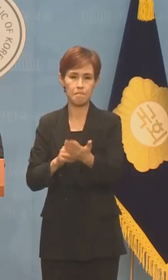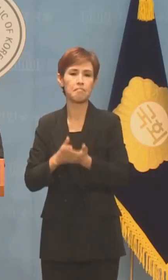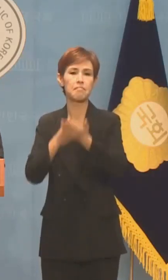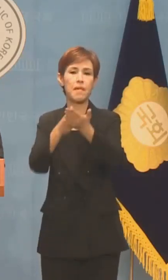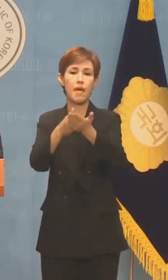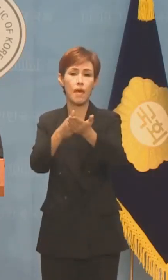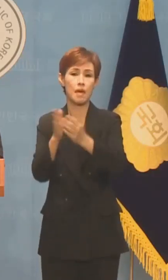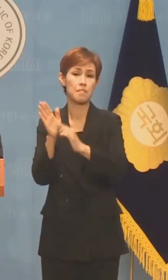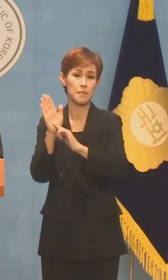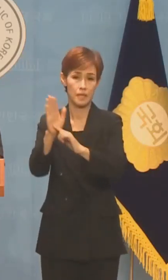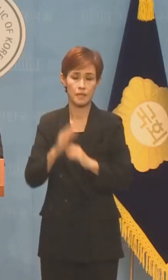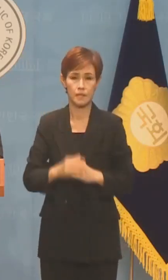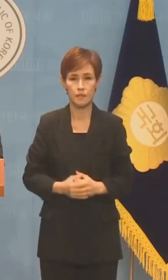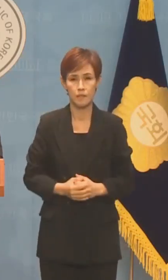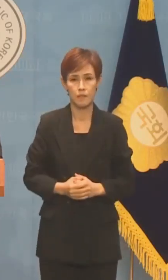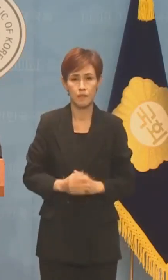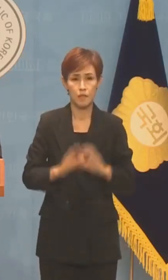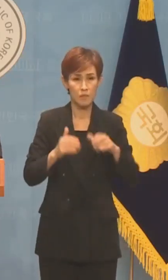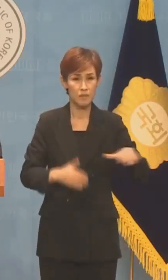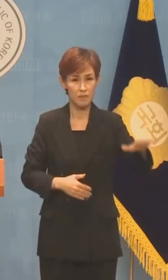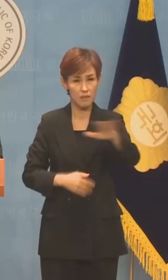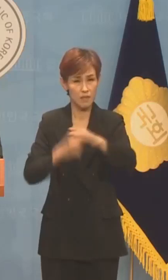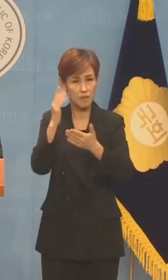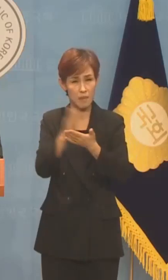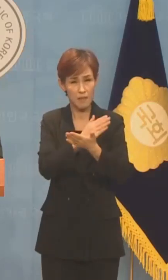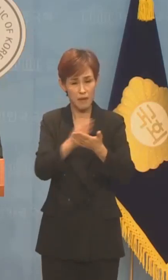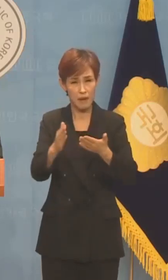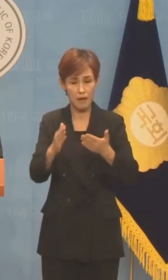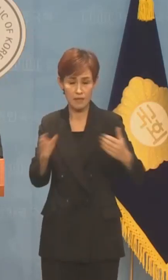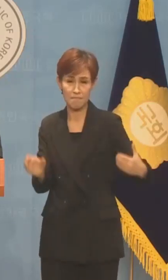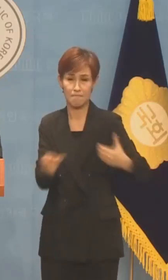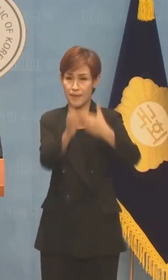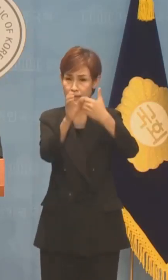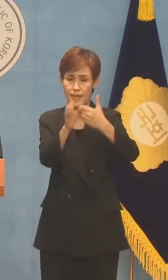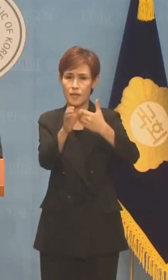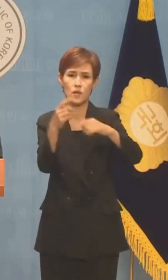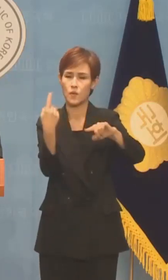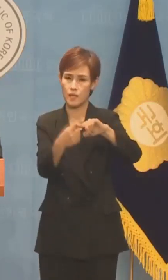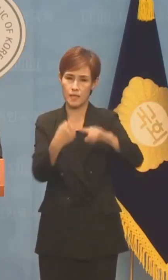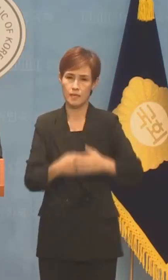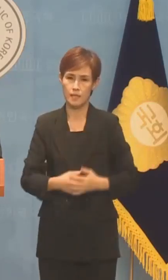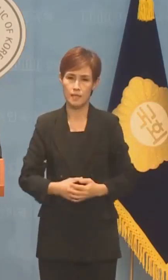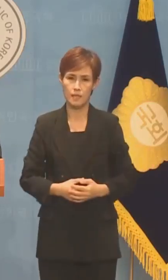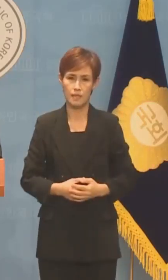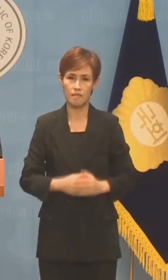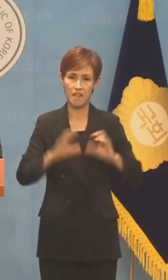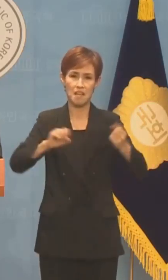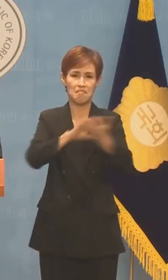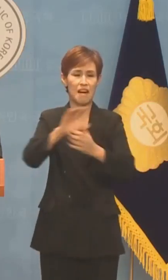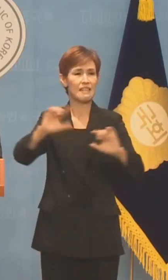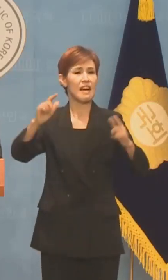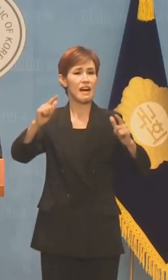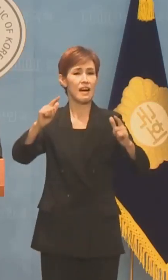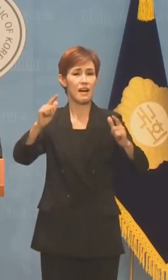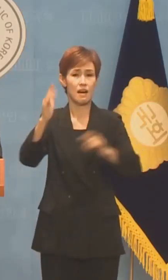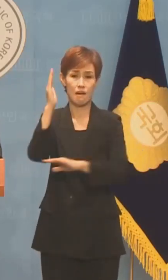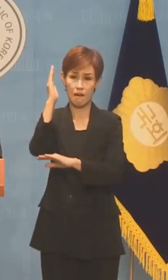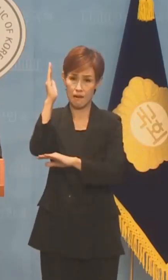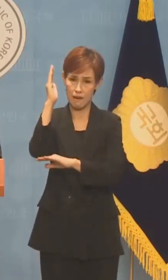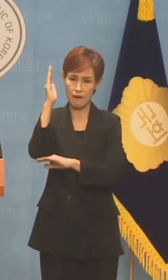발의하겠다고 밝혔습니다. 우리 국민들의 판단에 정면으로 반하여 길을 쓰고 내란이 아니라고 하는